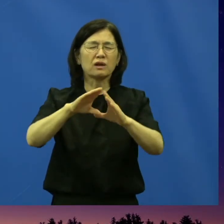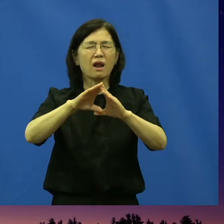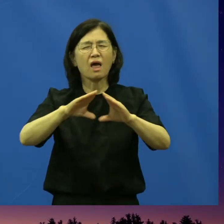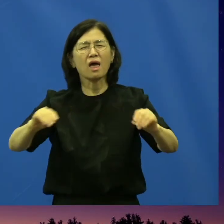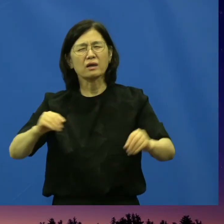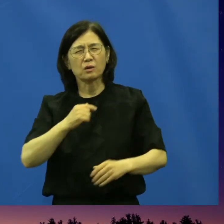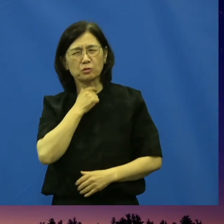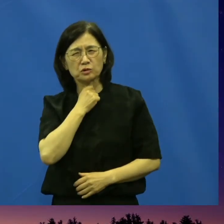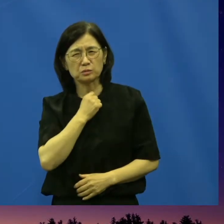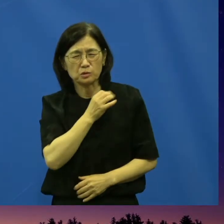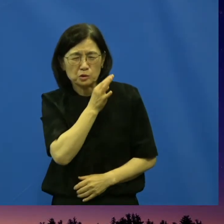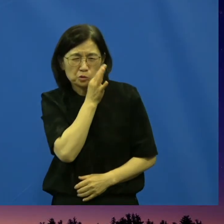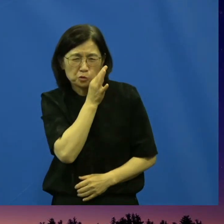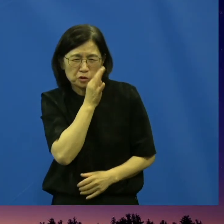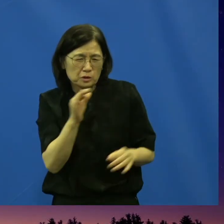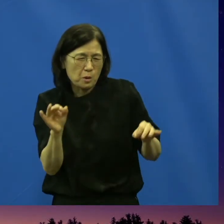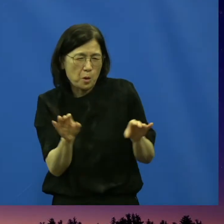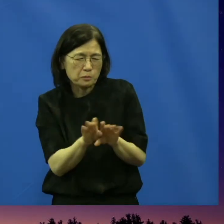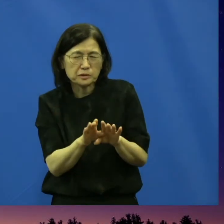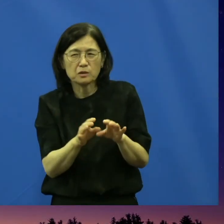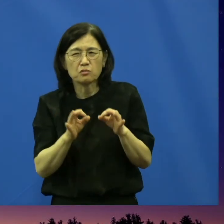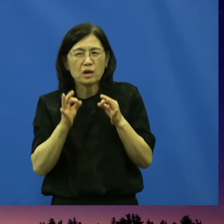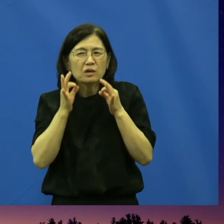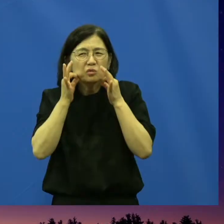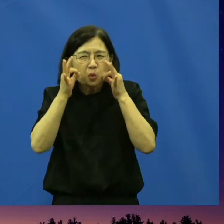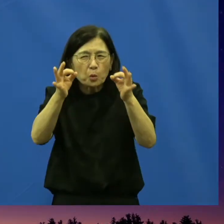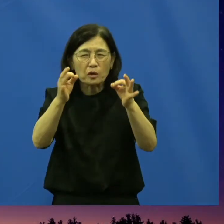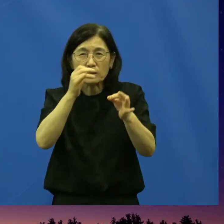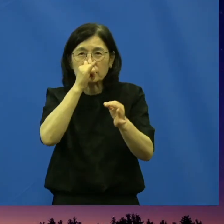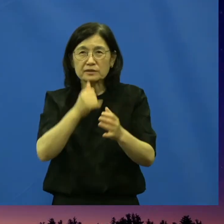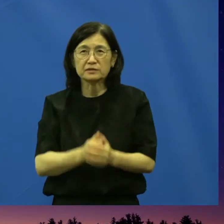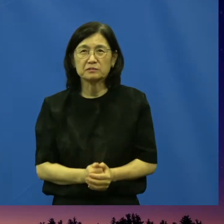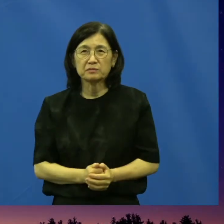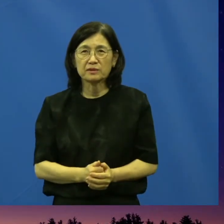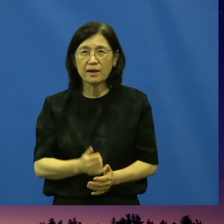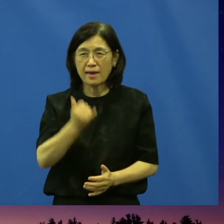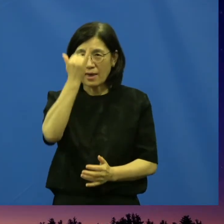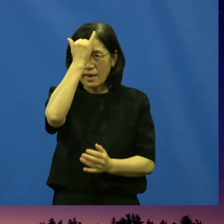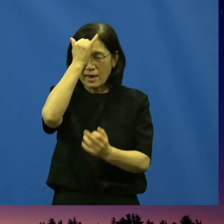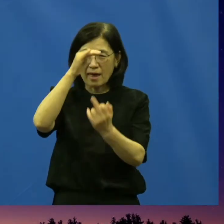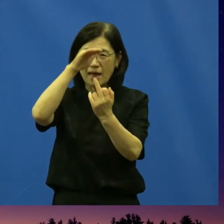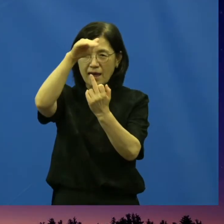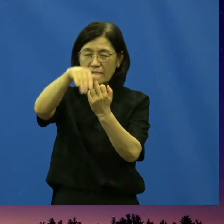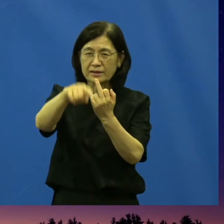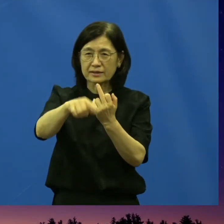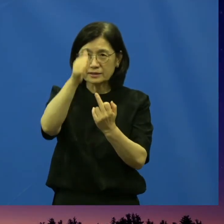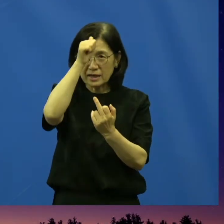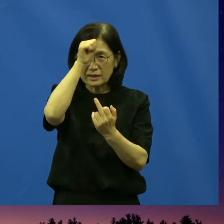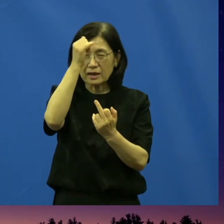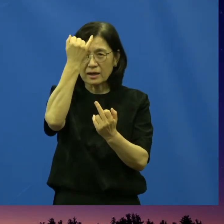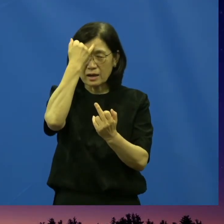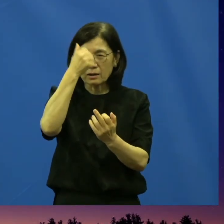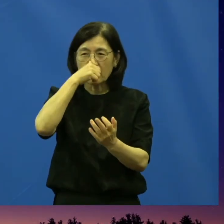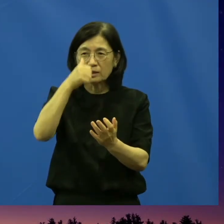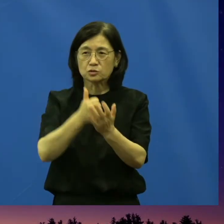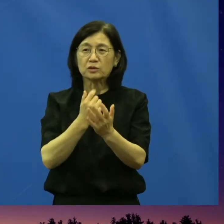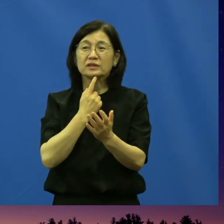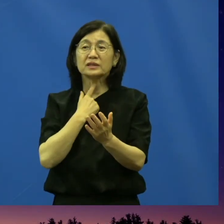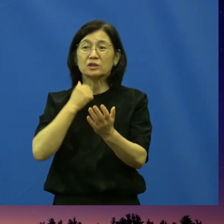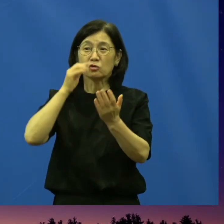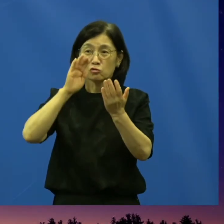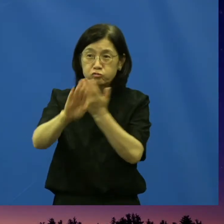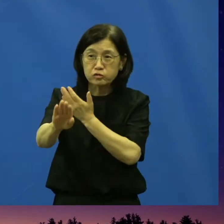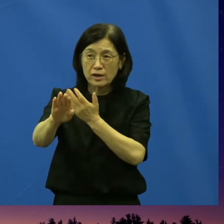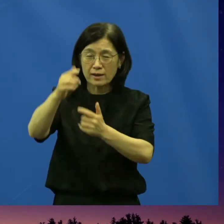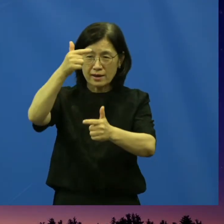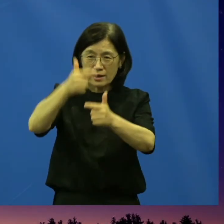수치심을 제거하기 위한 노력이에요. 여러분, 에덴에서 아담과 하와가 죄를 짓고 난 이후에 인간이 스스로 무화과 나무로 만든 옷으로